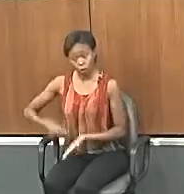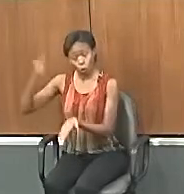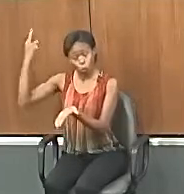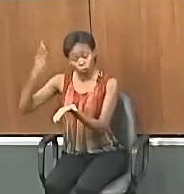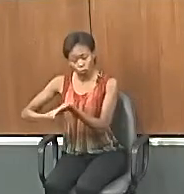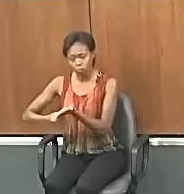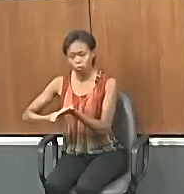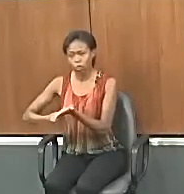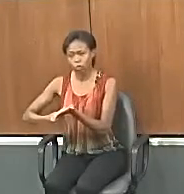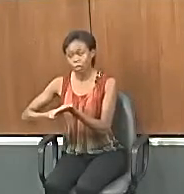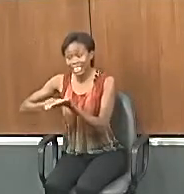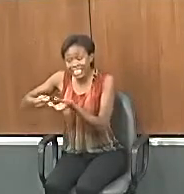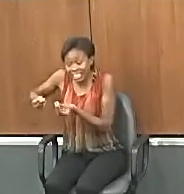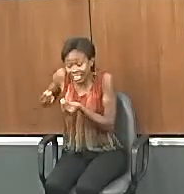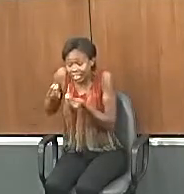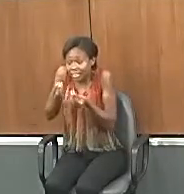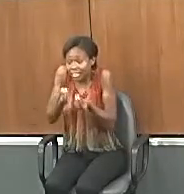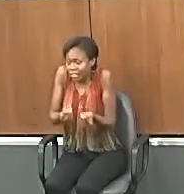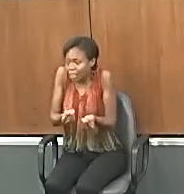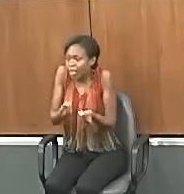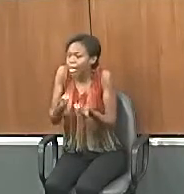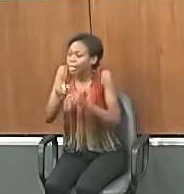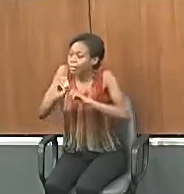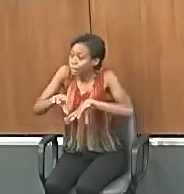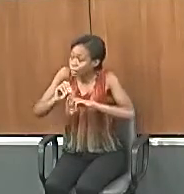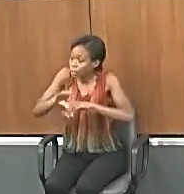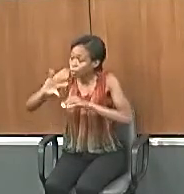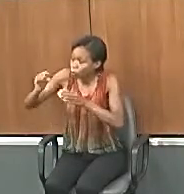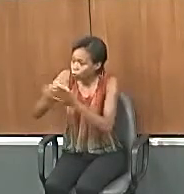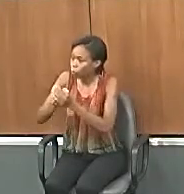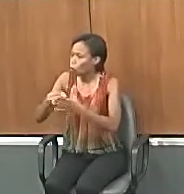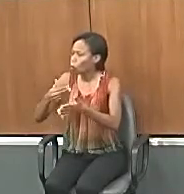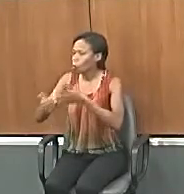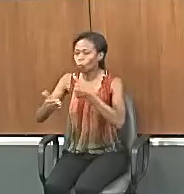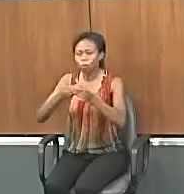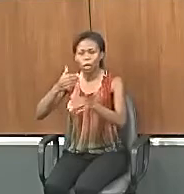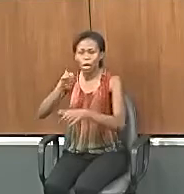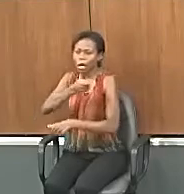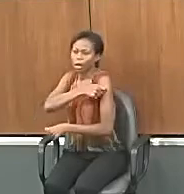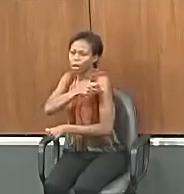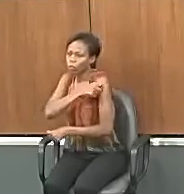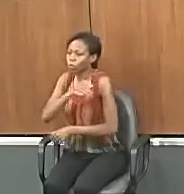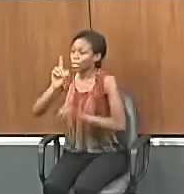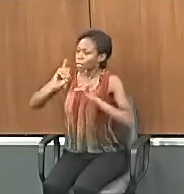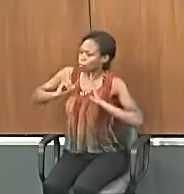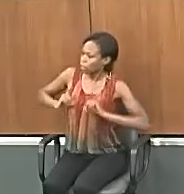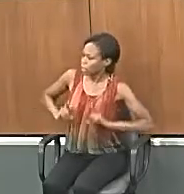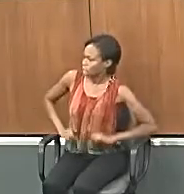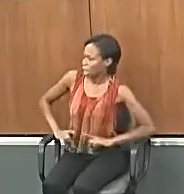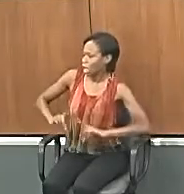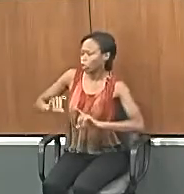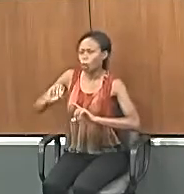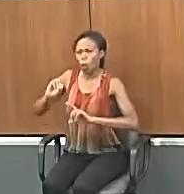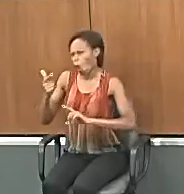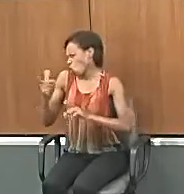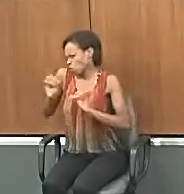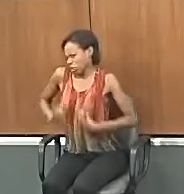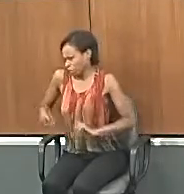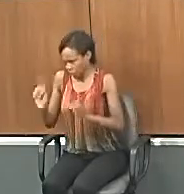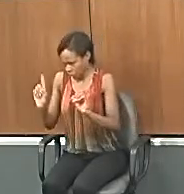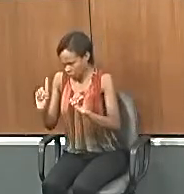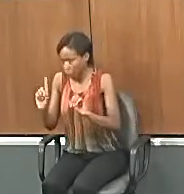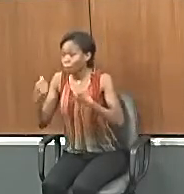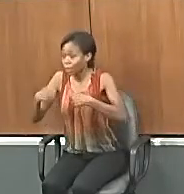inclusiva para que todos os alunos deficientes ou não isto tem uma rede regular de ensino